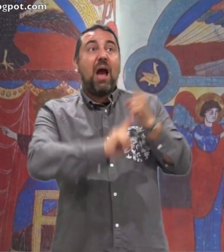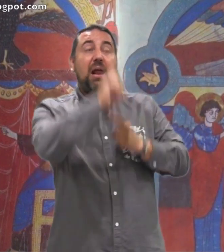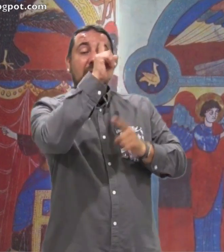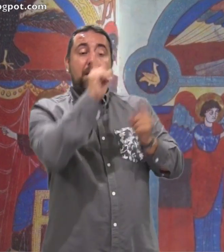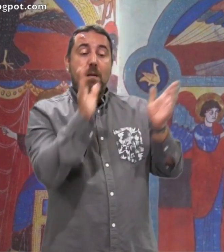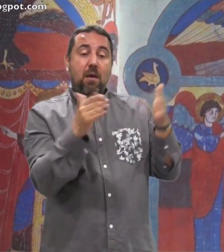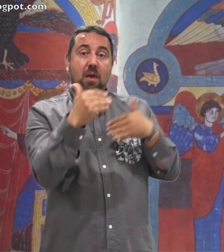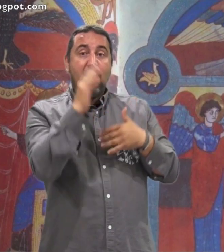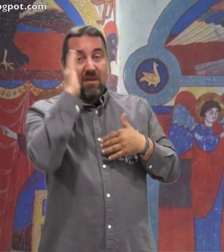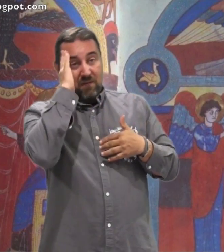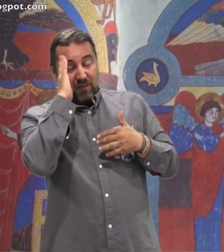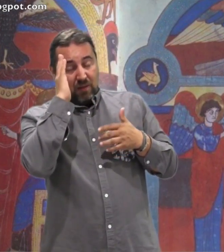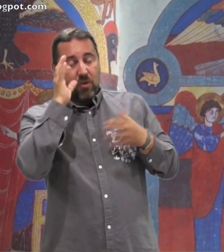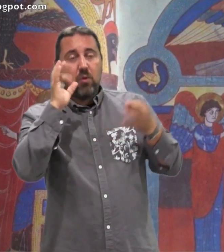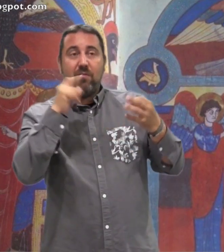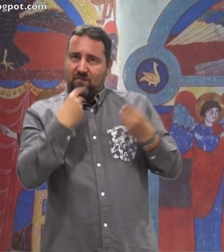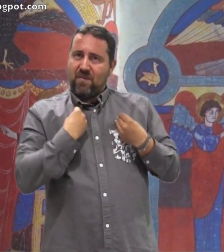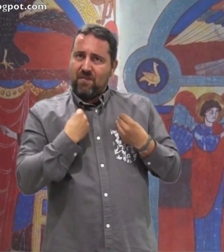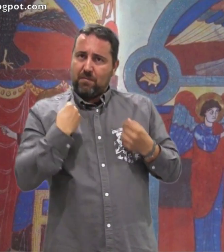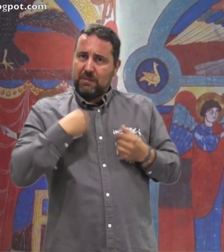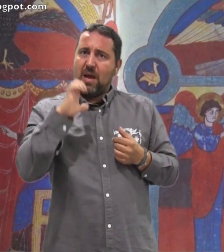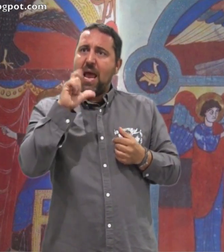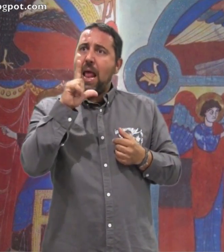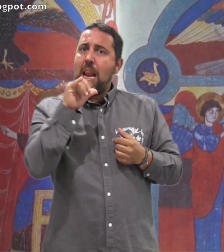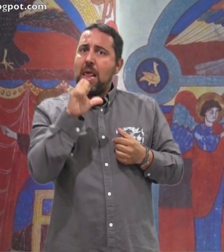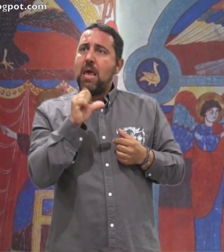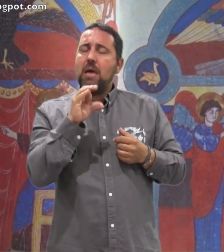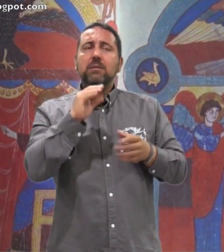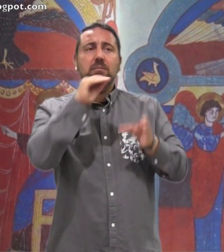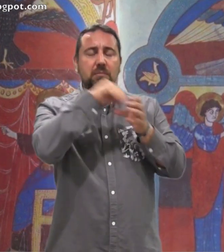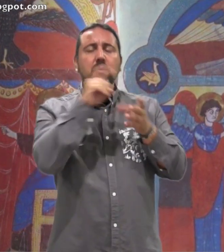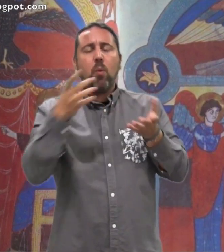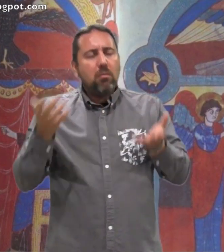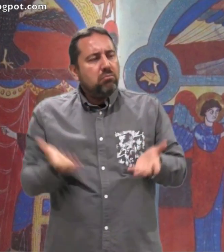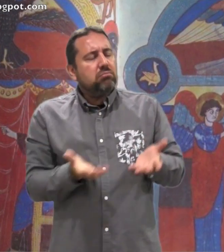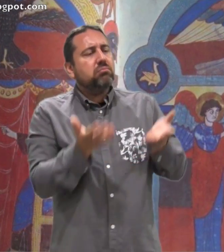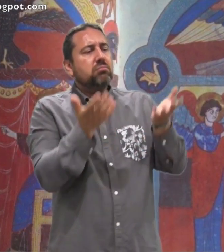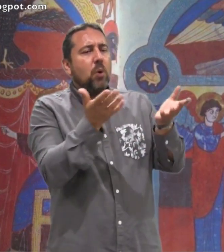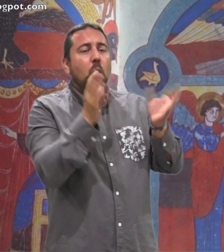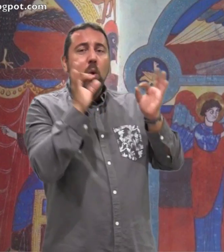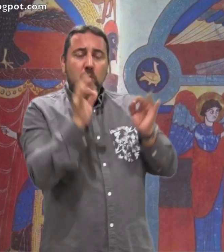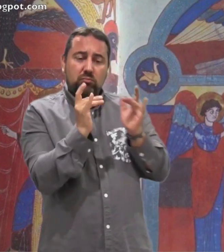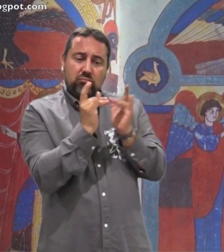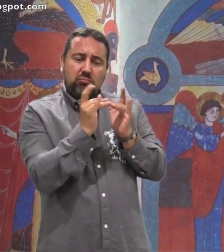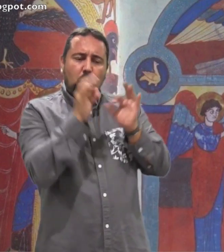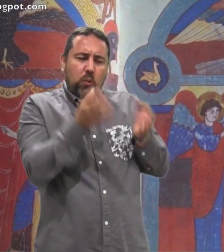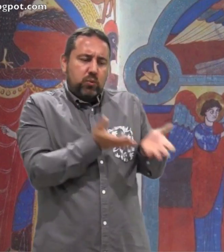Lo tomó de su regazo, lo subió a la habitación de arriba, donde él vivía, y lo acostó en el lecho.